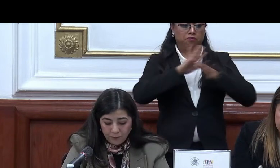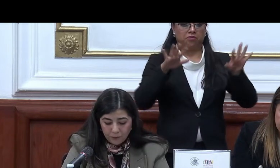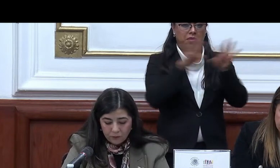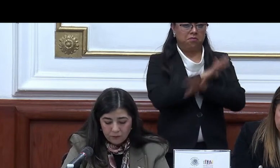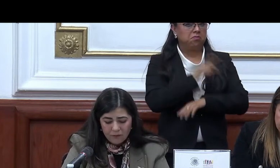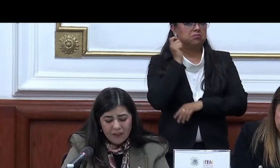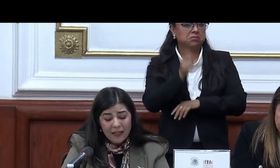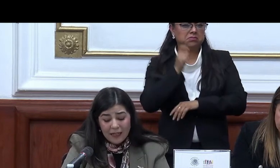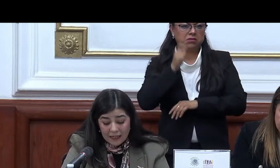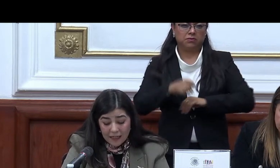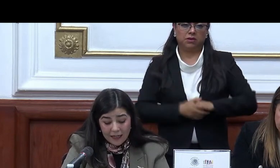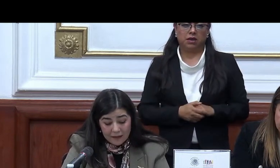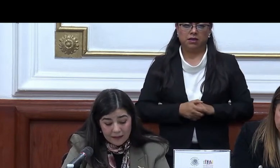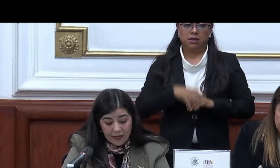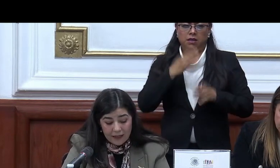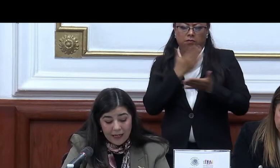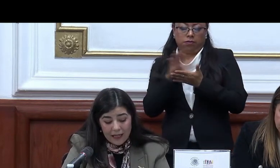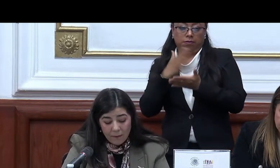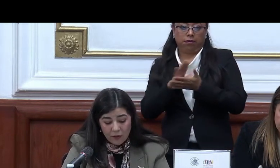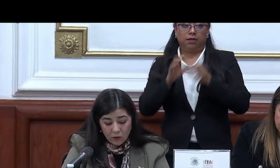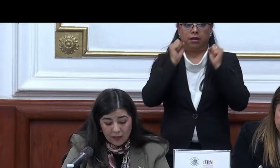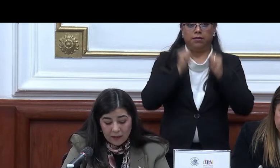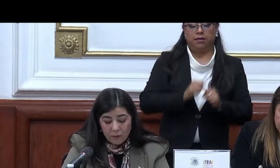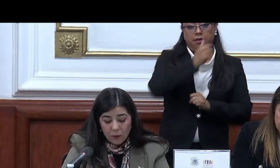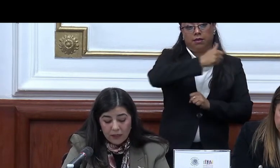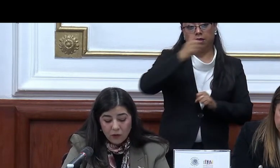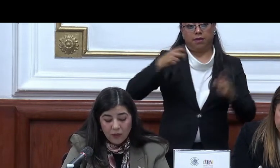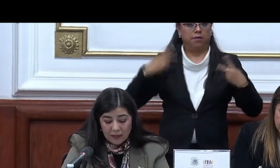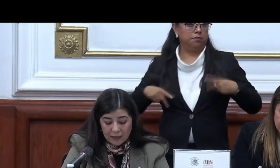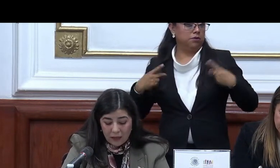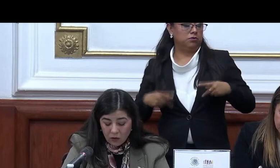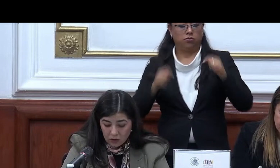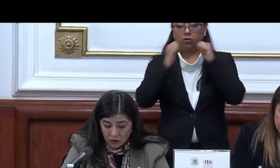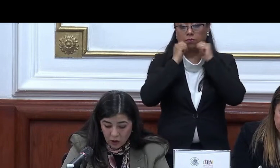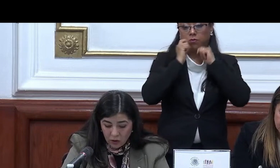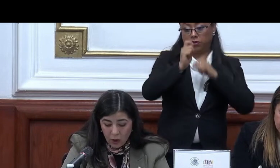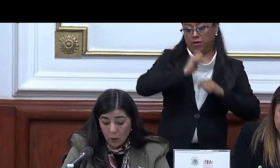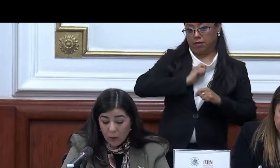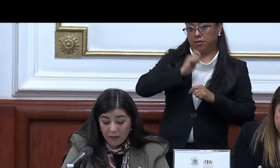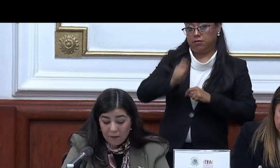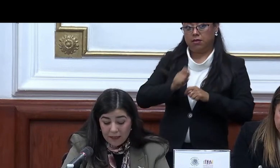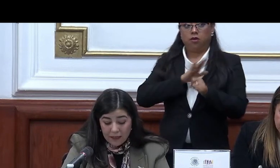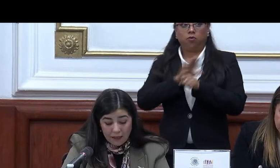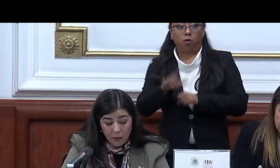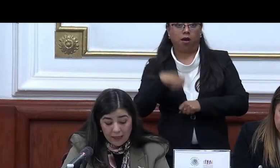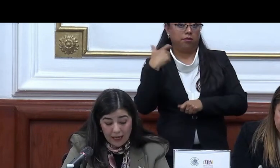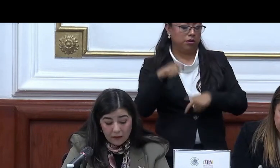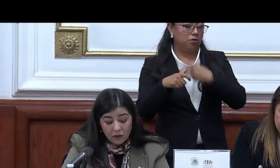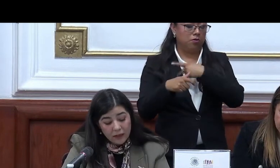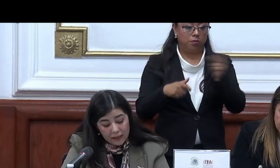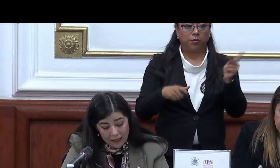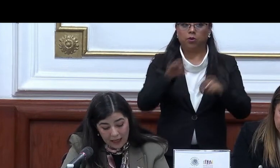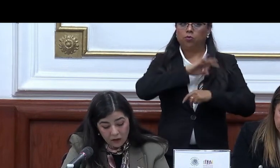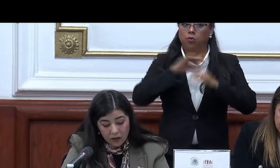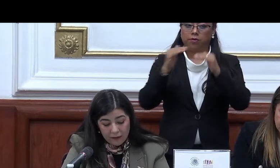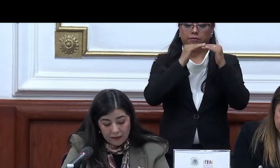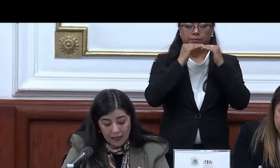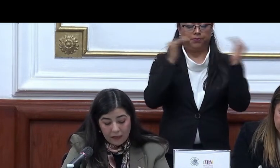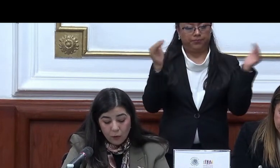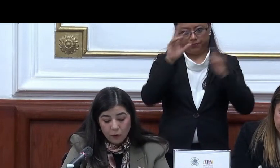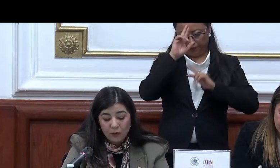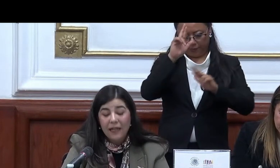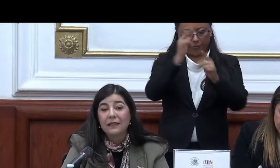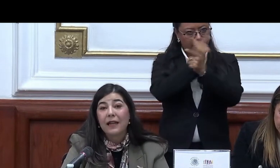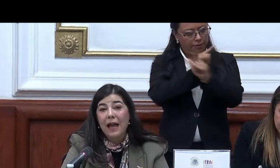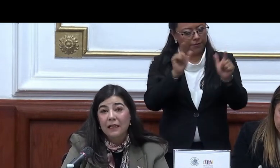exclusión y garantizar que cada persona, sin importar su identidad o condición, pueda vivir en igualdad, con dignidad, con libertad